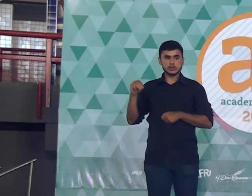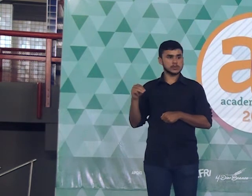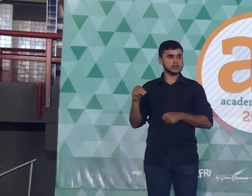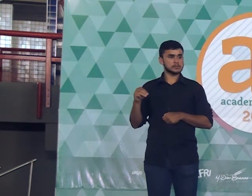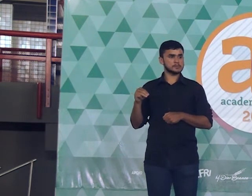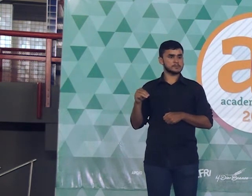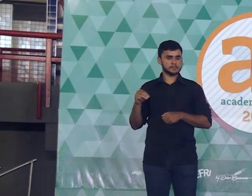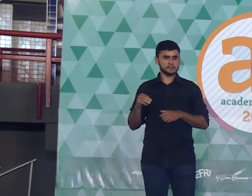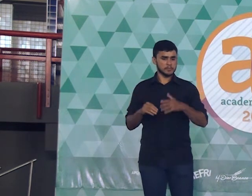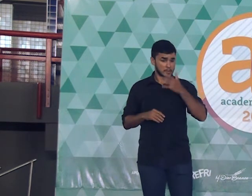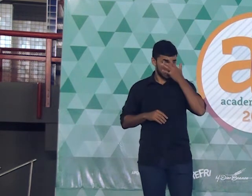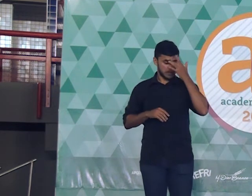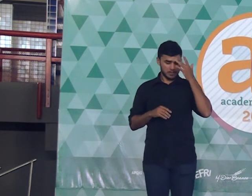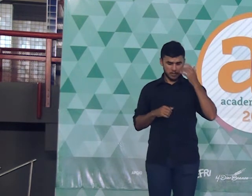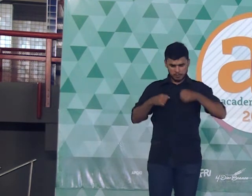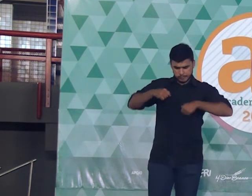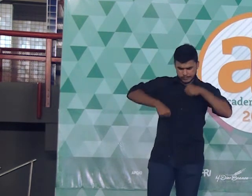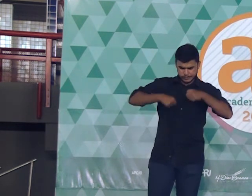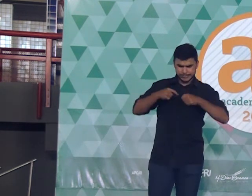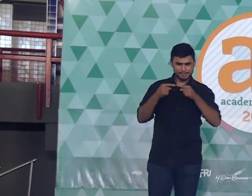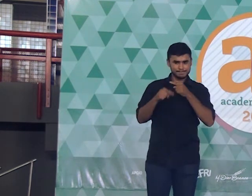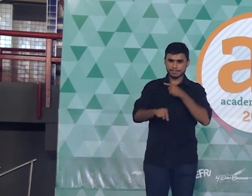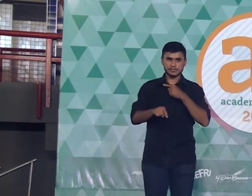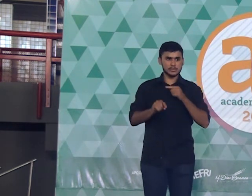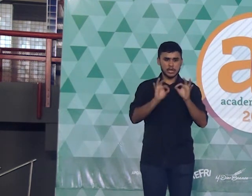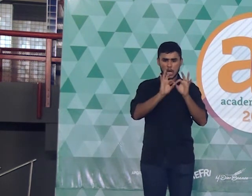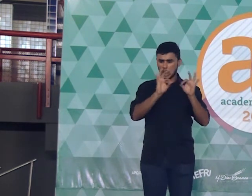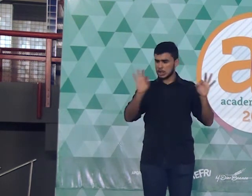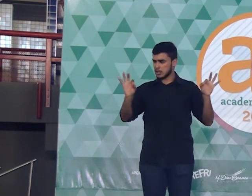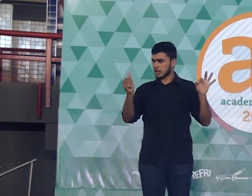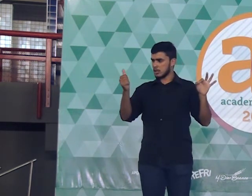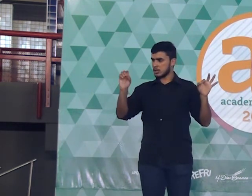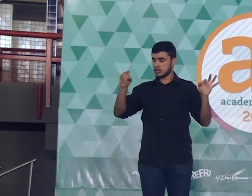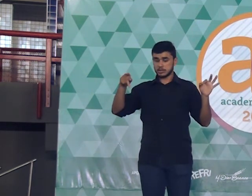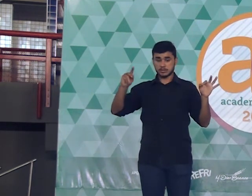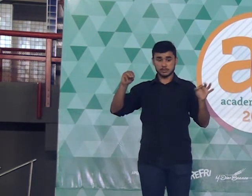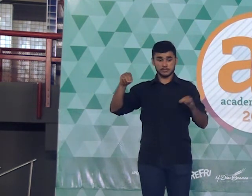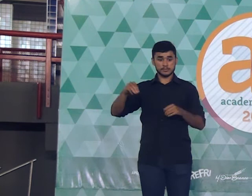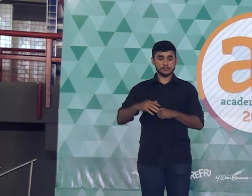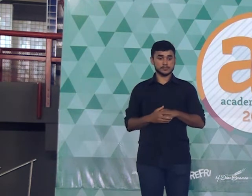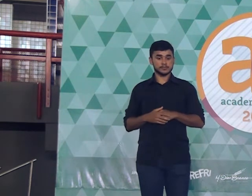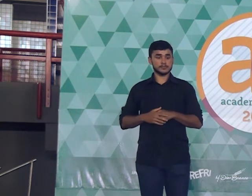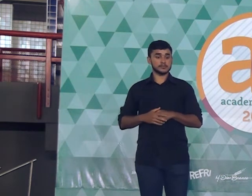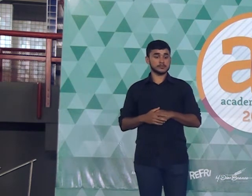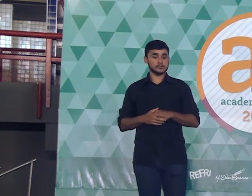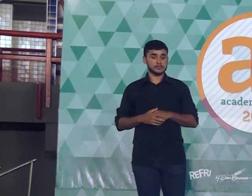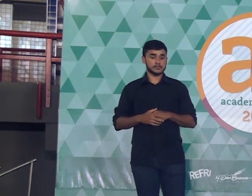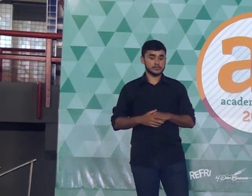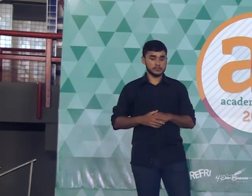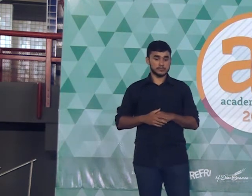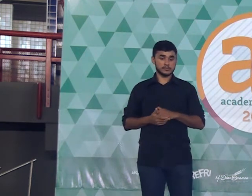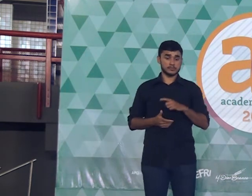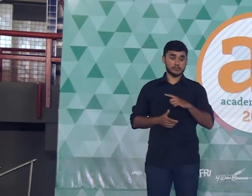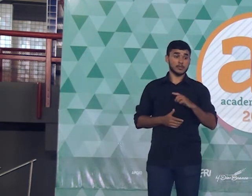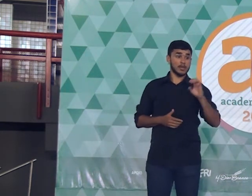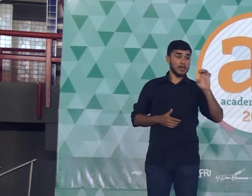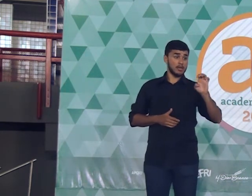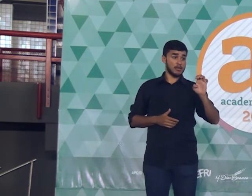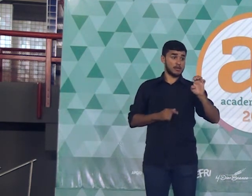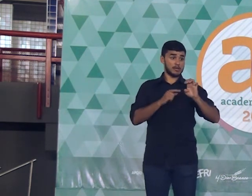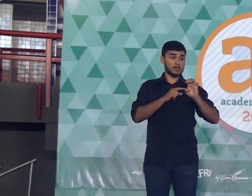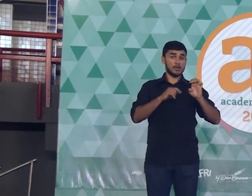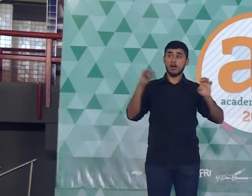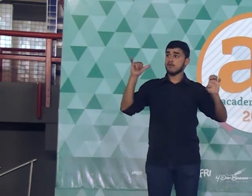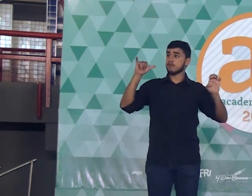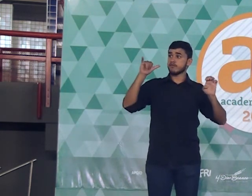uma velocidade inconsistente com a bicicleta. Um avião percorrer 10 quilômetros em 2 segundos, a velocidade